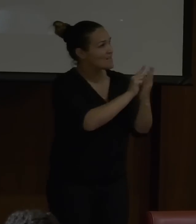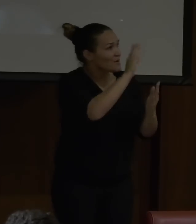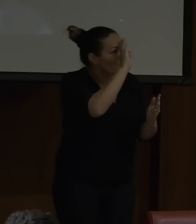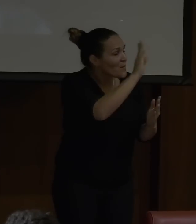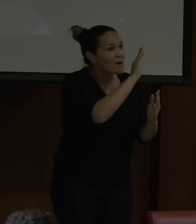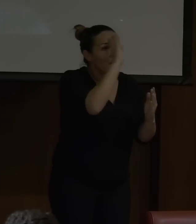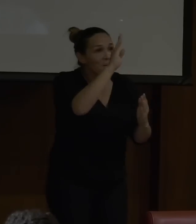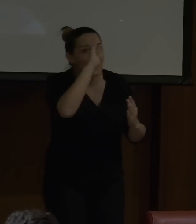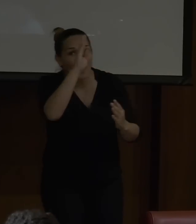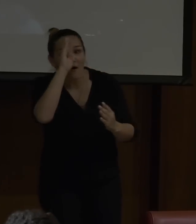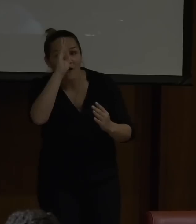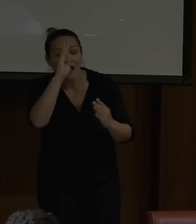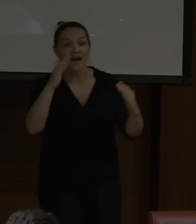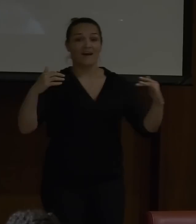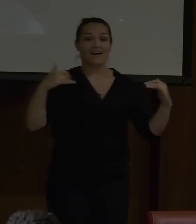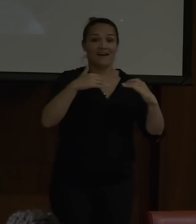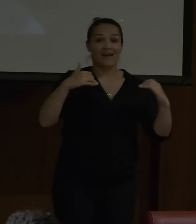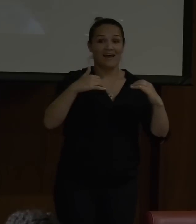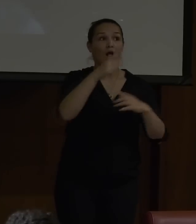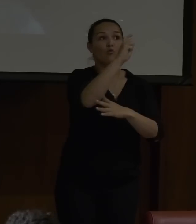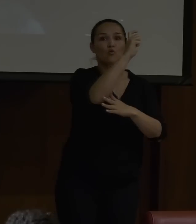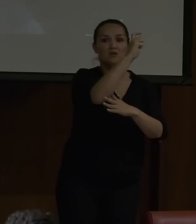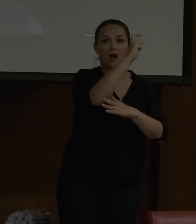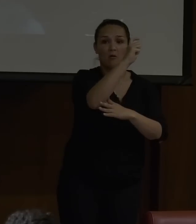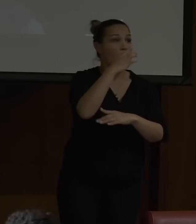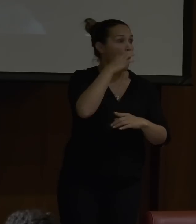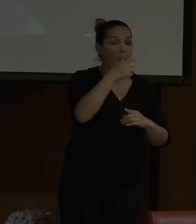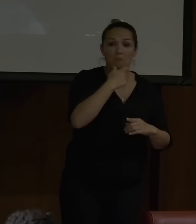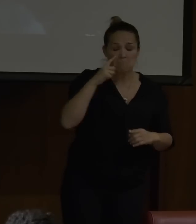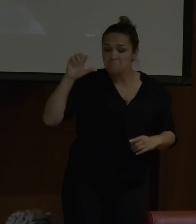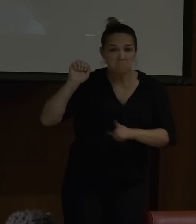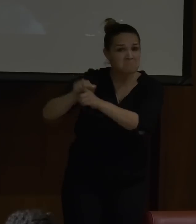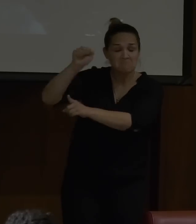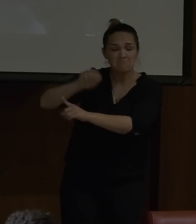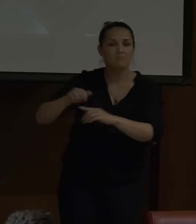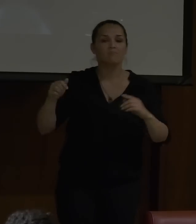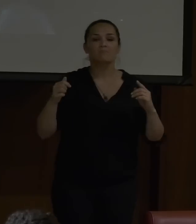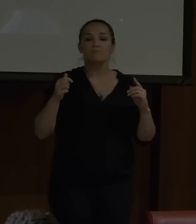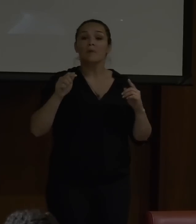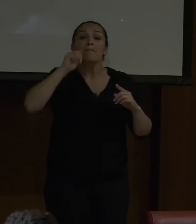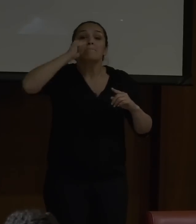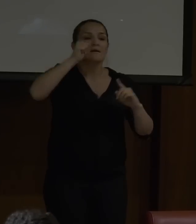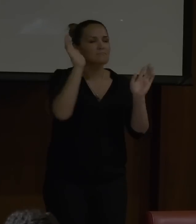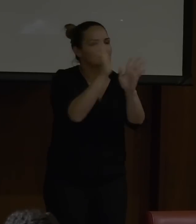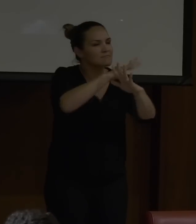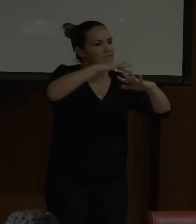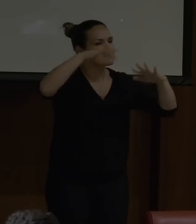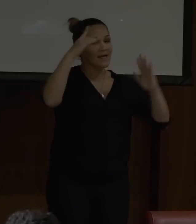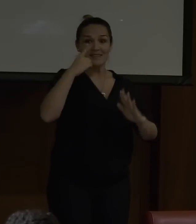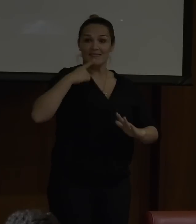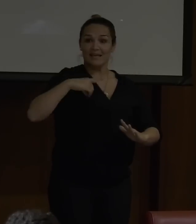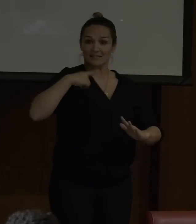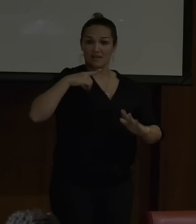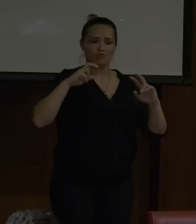a su cuñado Toño Salas, pero Leandro no se percató en ese momento. Esa mañana, a la hora del desayuno, sentados alrededor de la